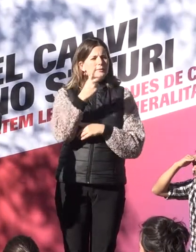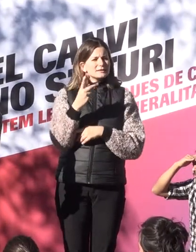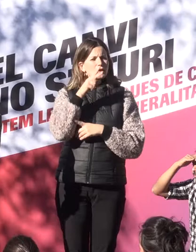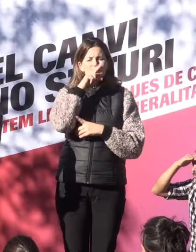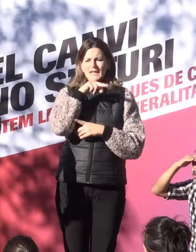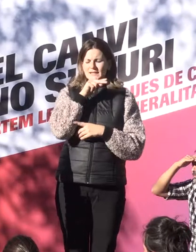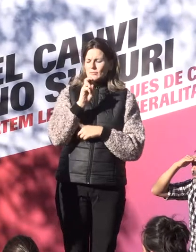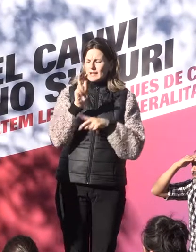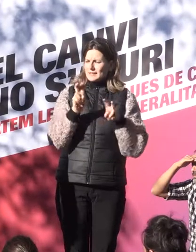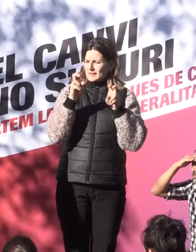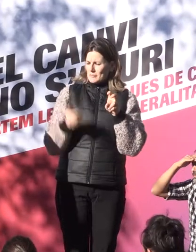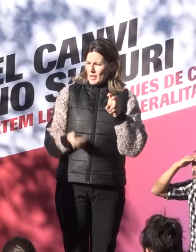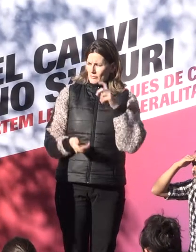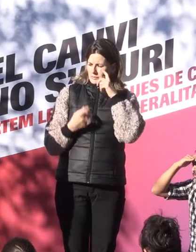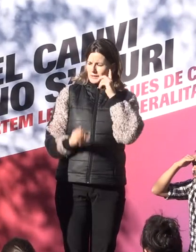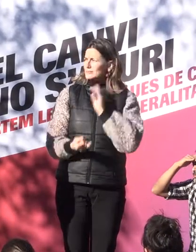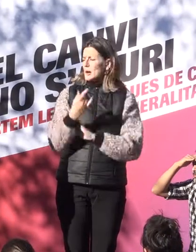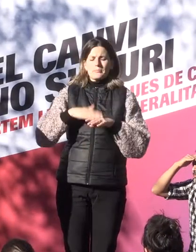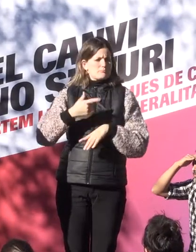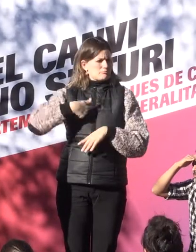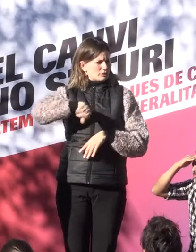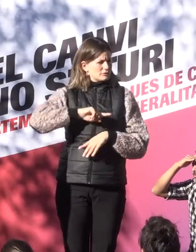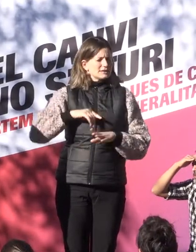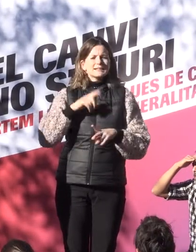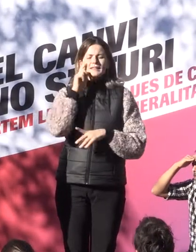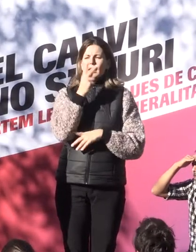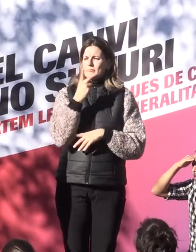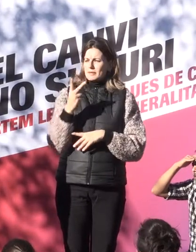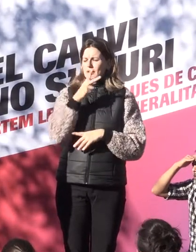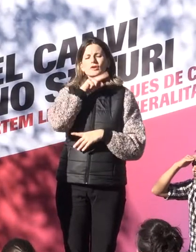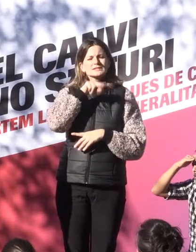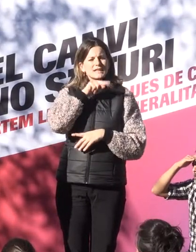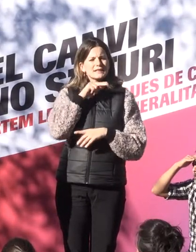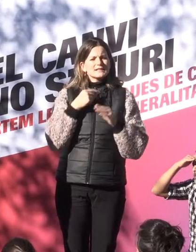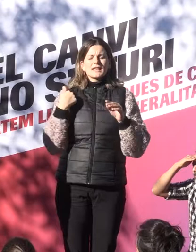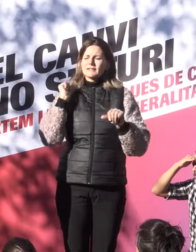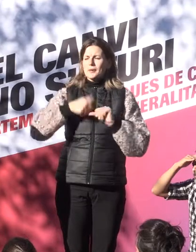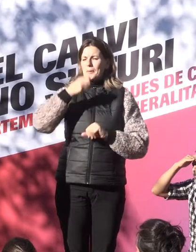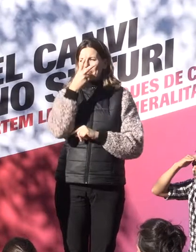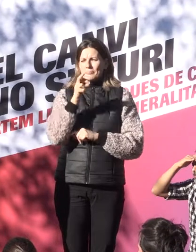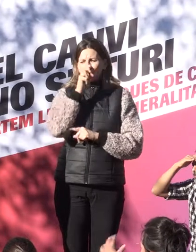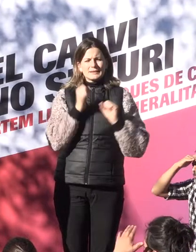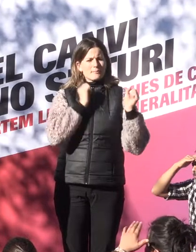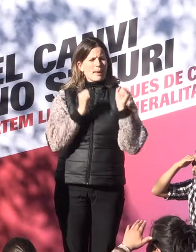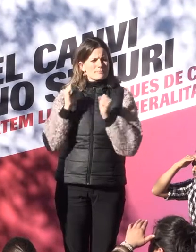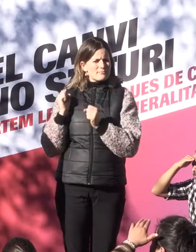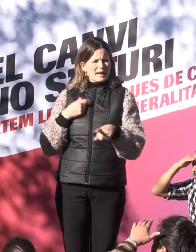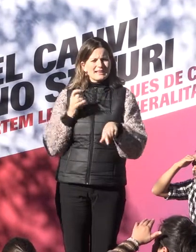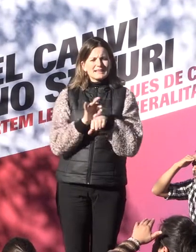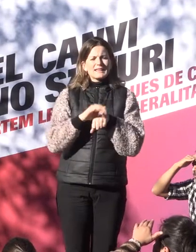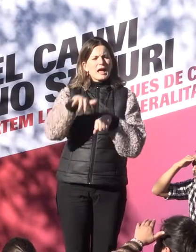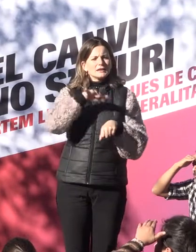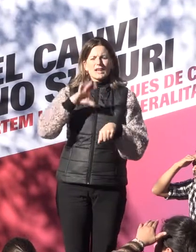cosa importante no bueno menos para nosotros el 22 de diciembre se cumplen 20 años de la masacre de acteal en